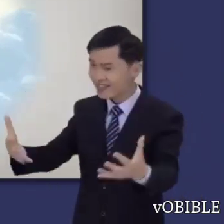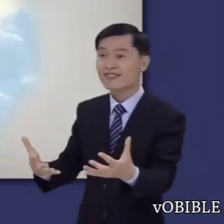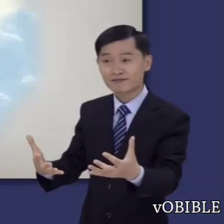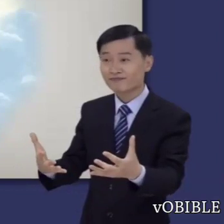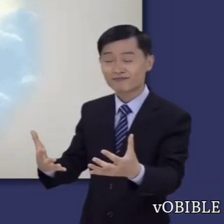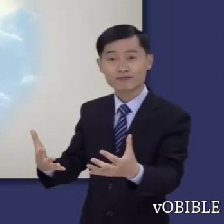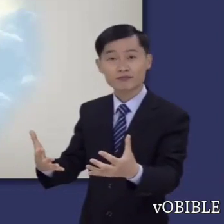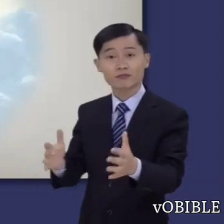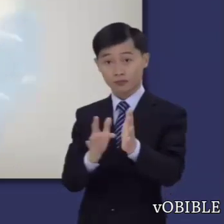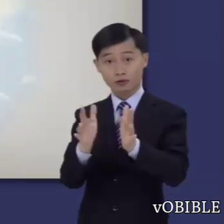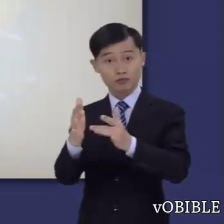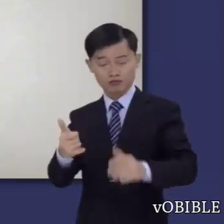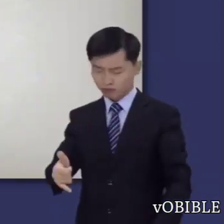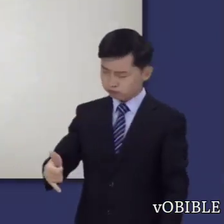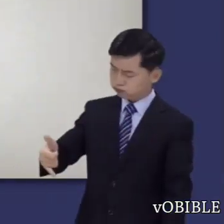天上去